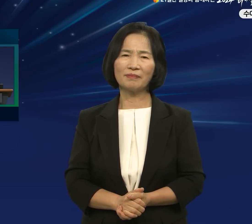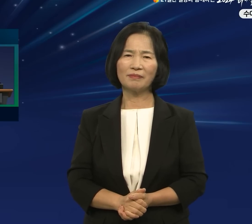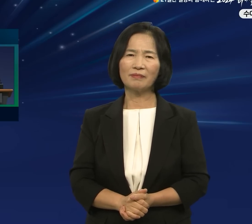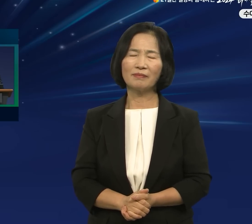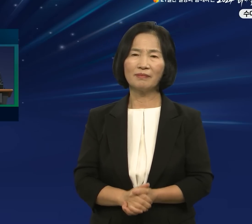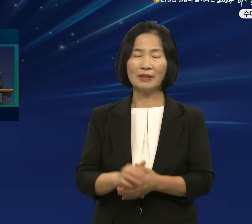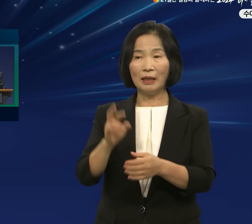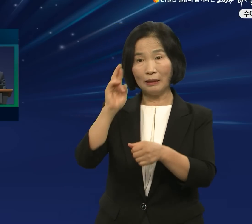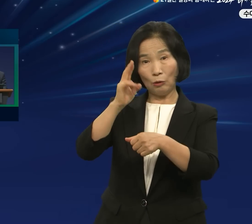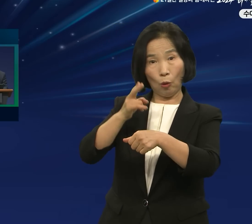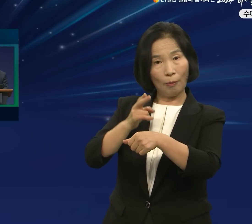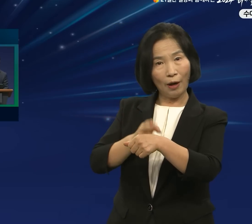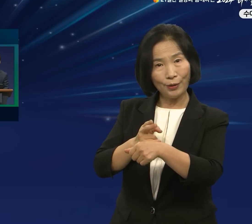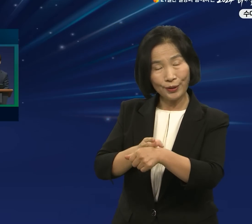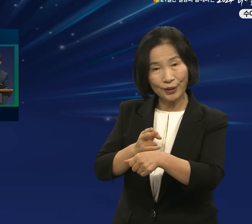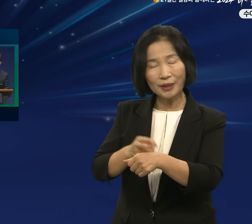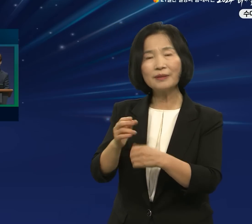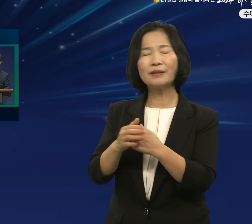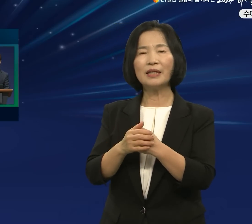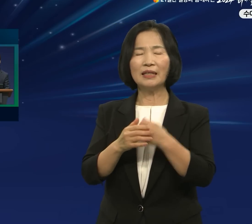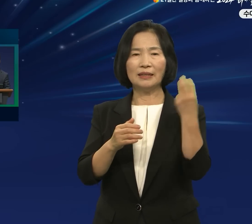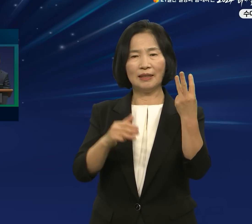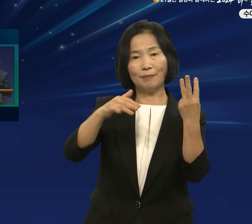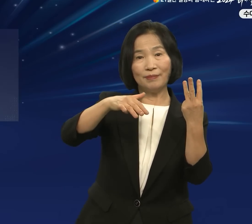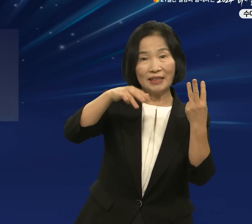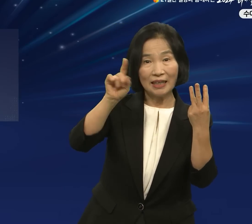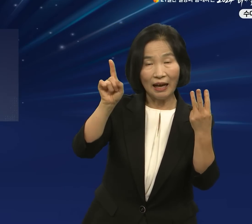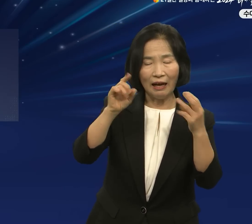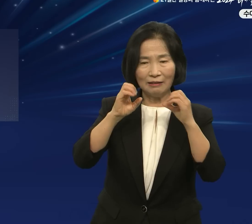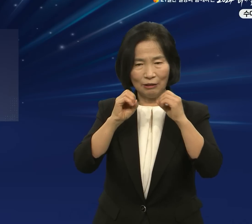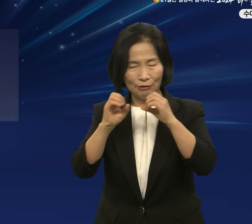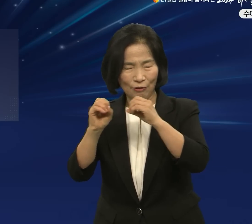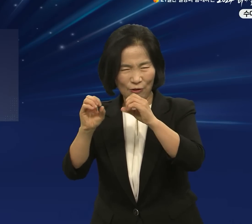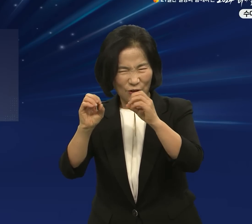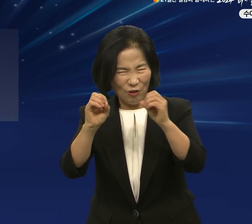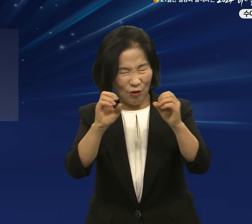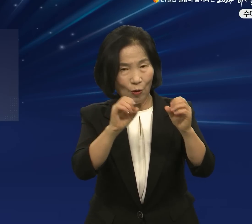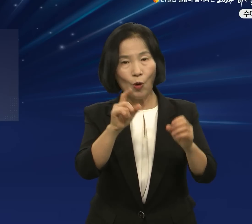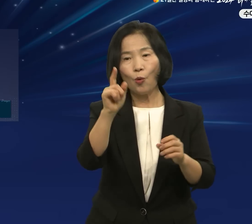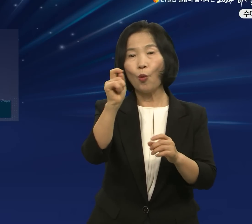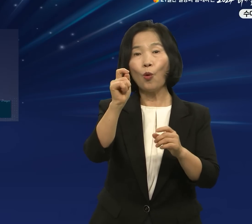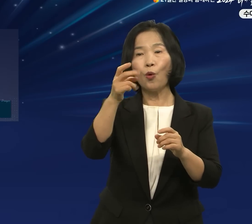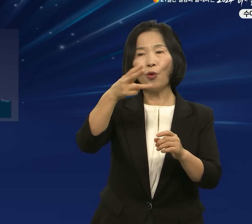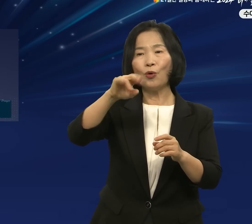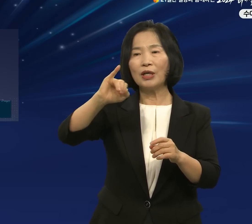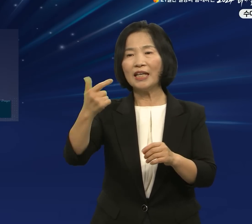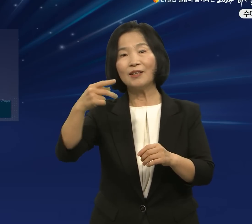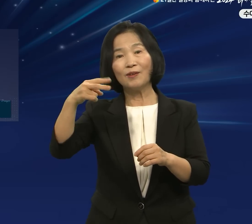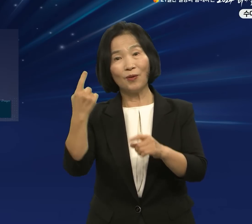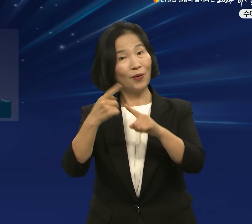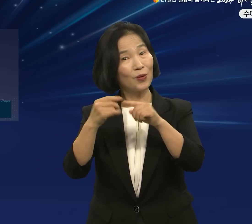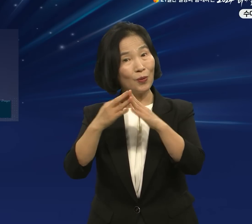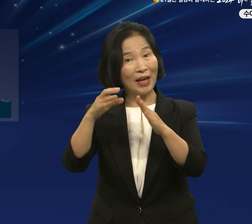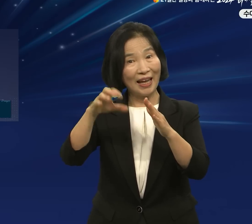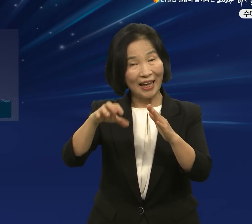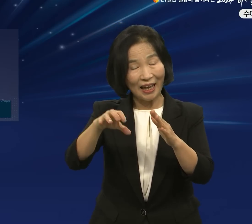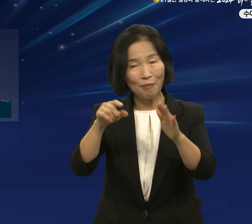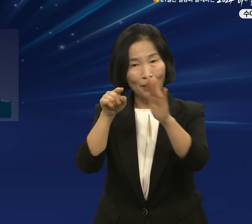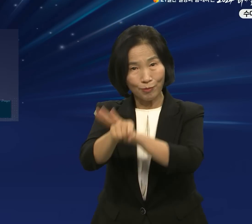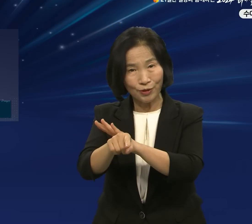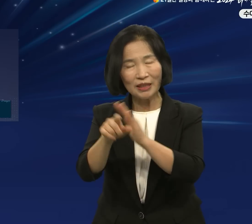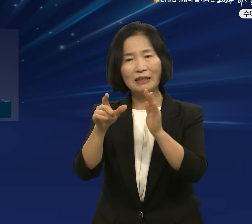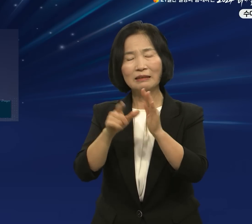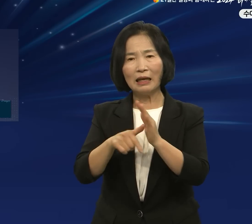바울은 3차 전도 여행 중에 고린도 교회를 방문하고 내가 구하는 것은 너희의